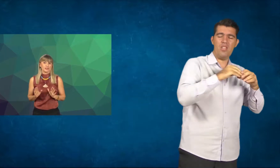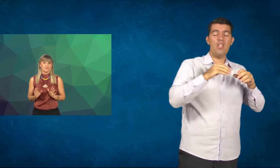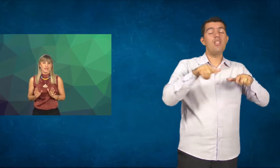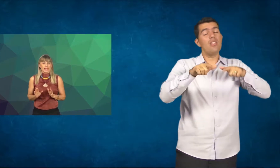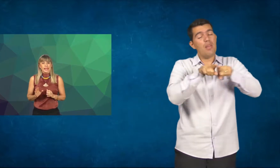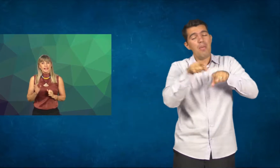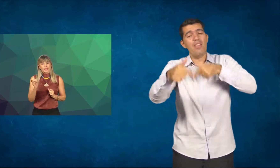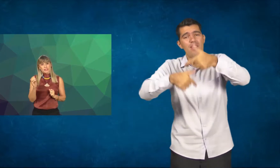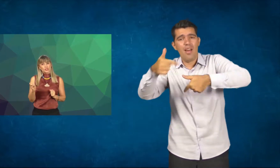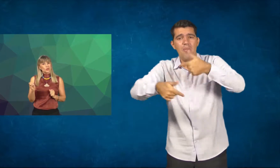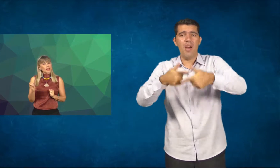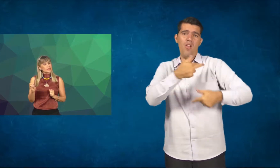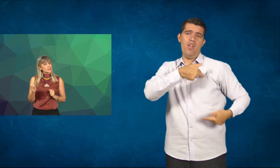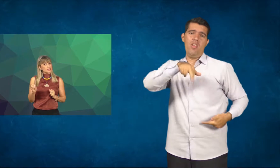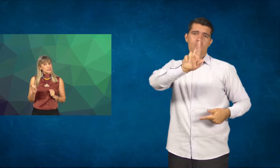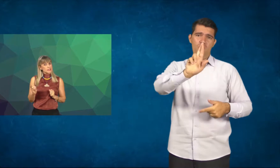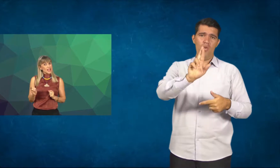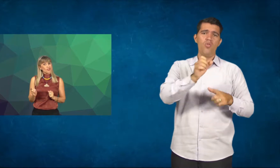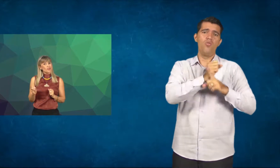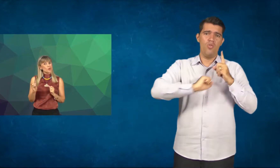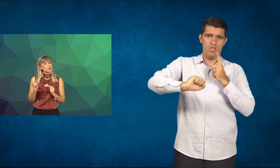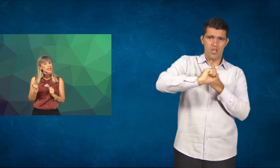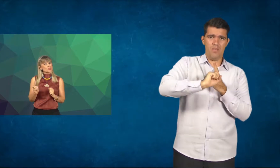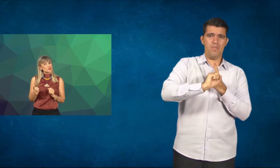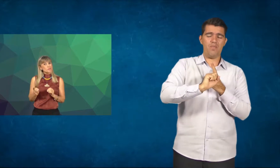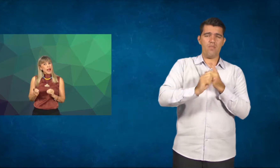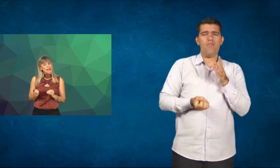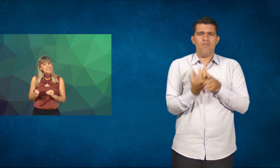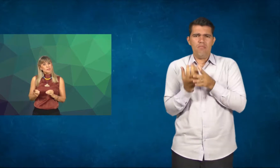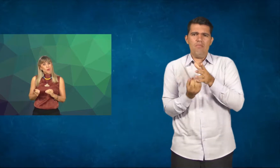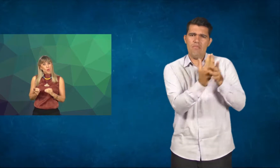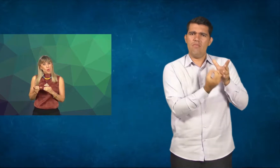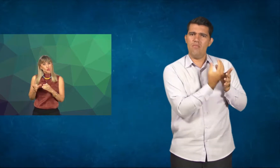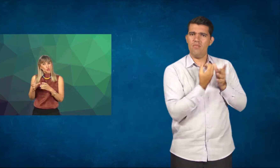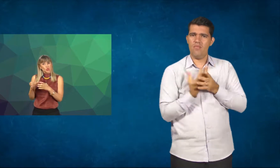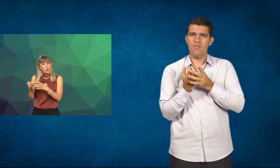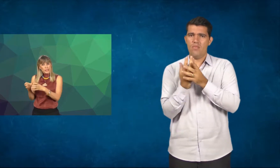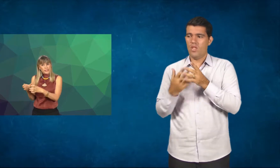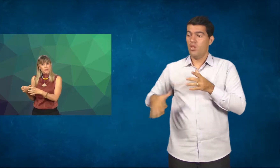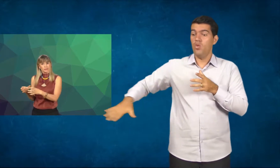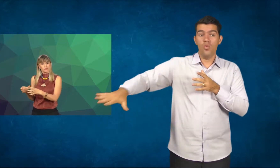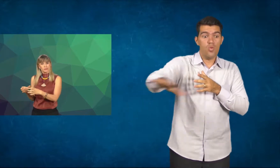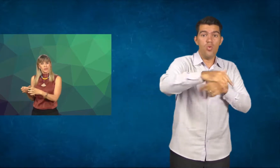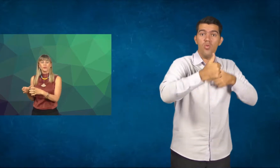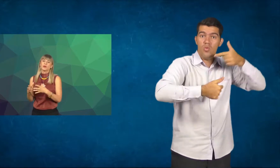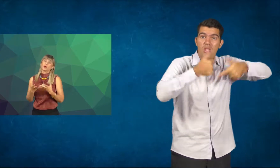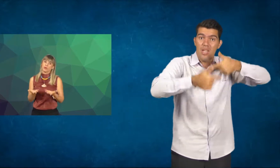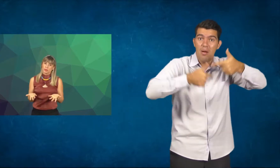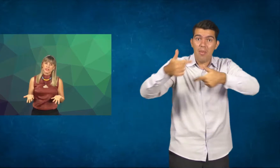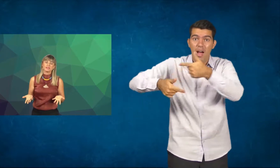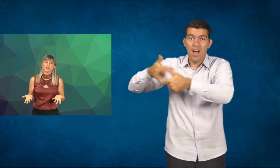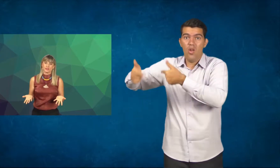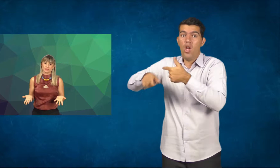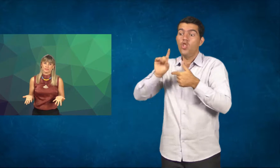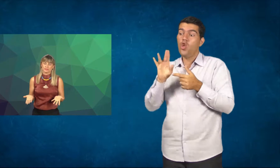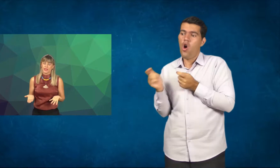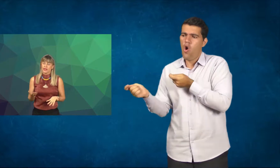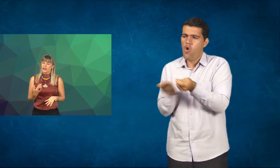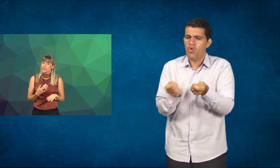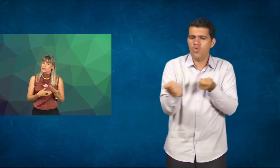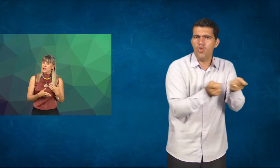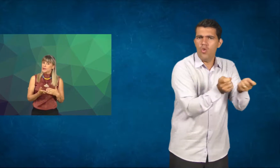se vê é que esses locais eles estavam voltados mais para um controle do que para alguma